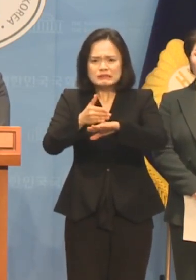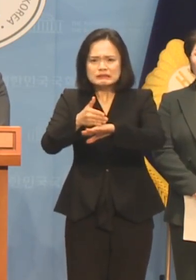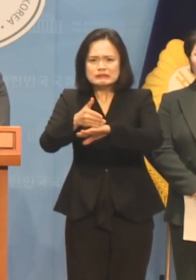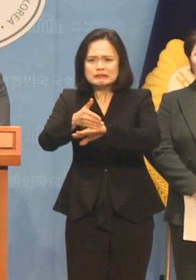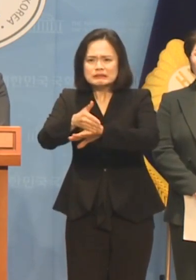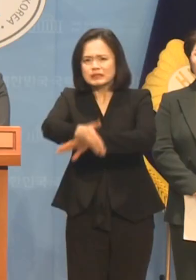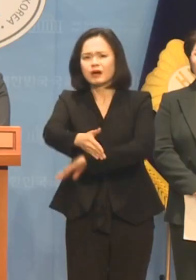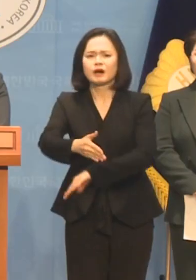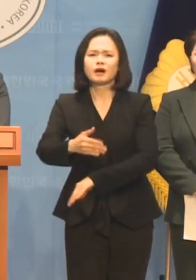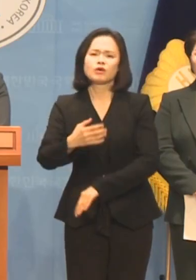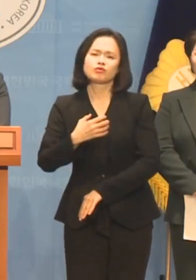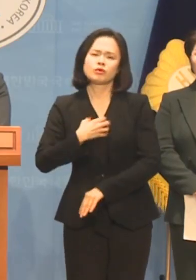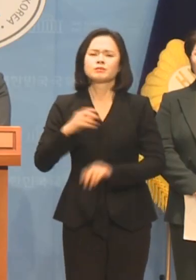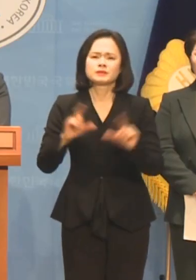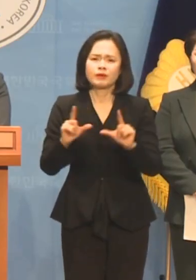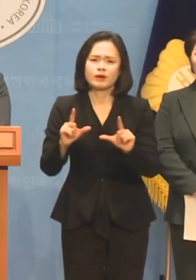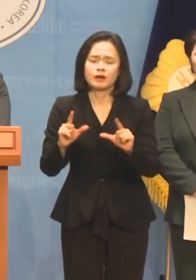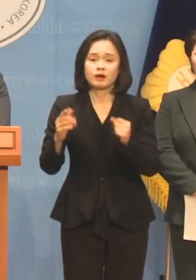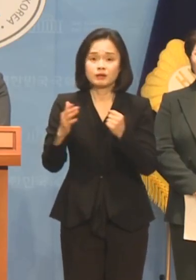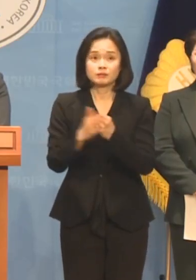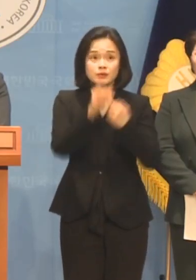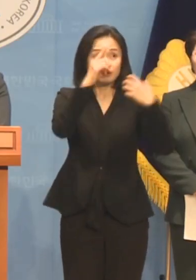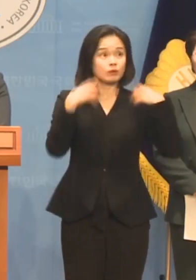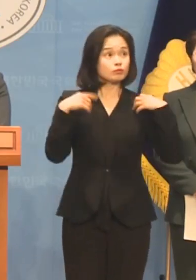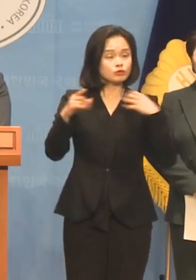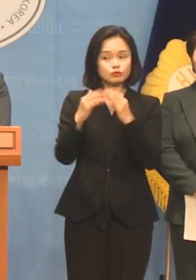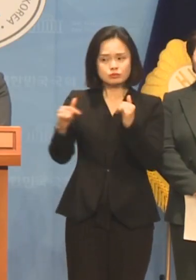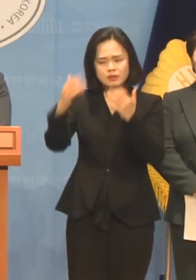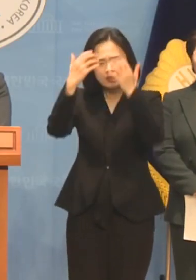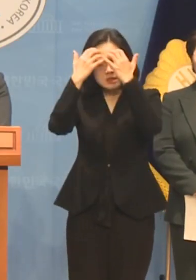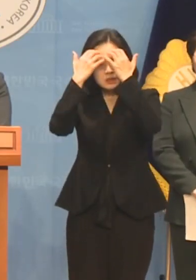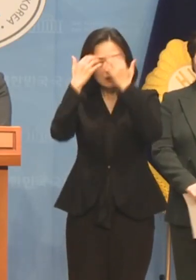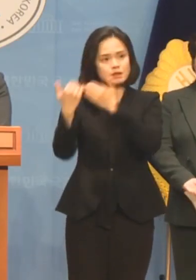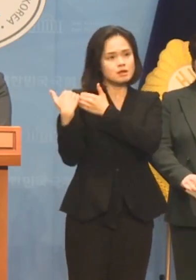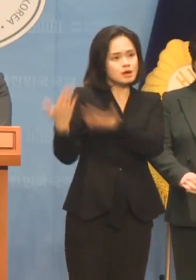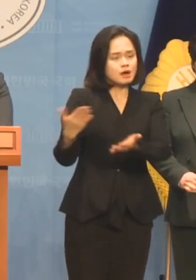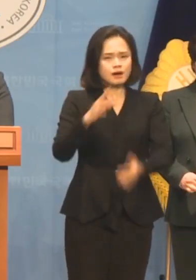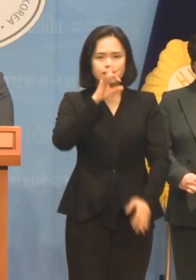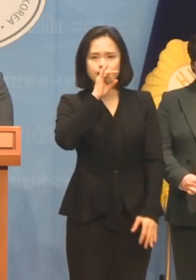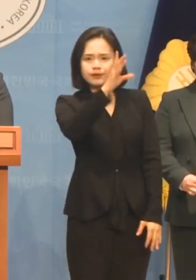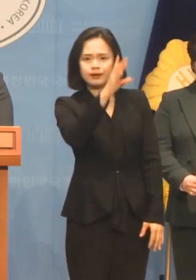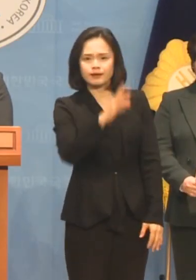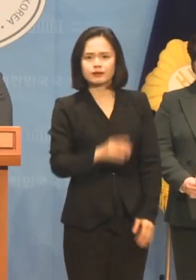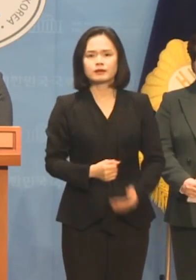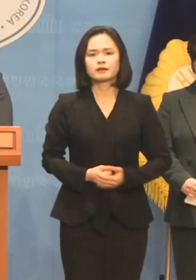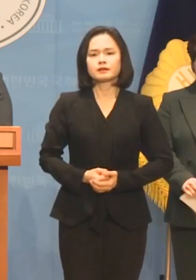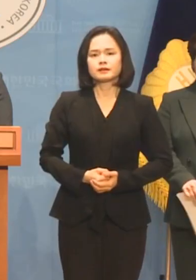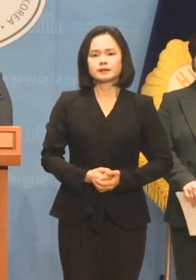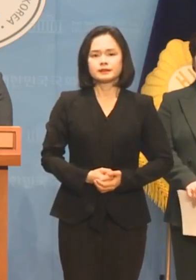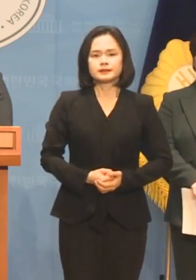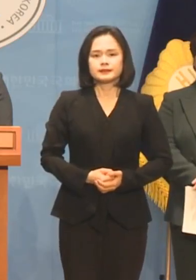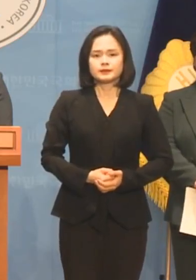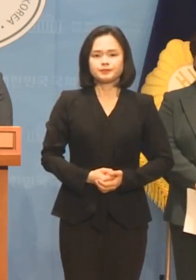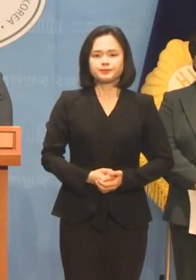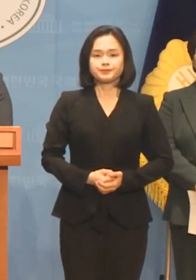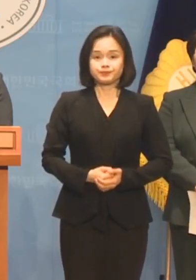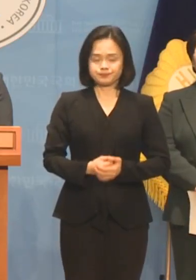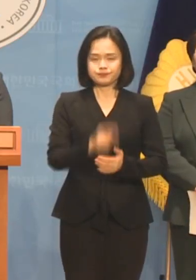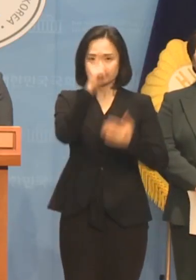더는 무책임하게 방치해서는 안 됩니다. 한시가 급합니다. 저는 정부에 2가지 사항을